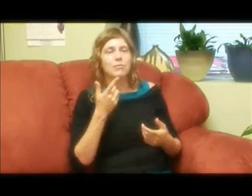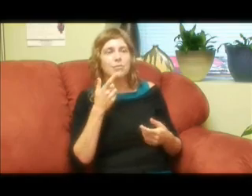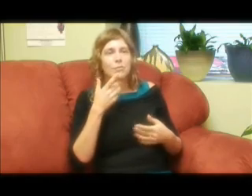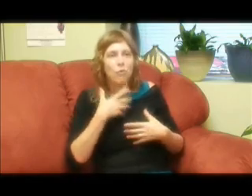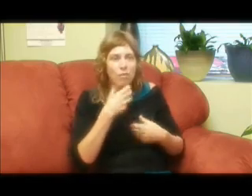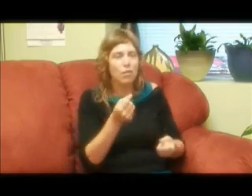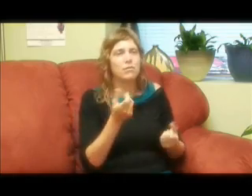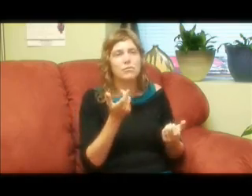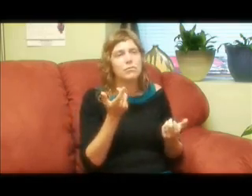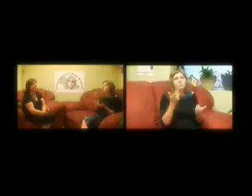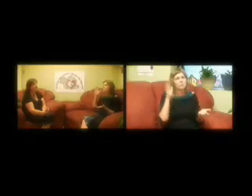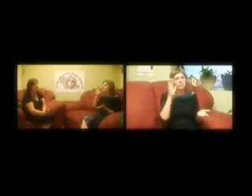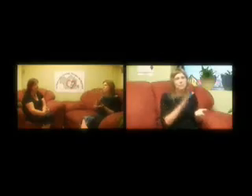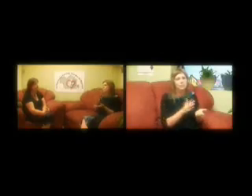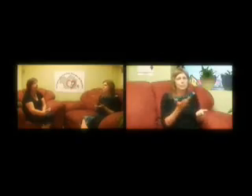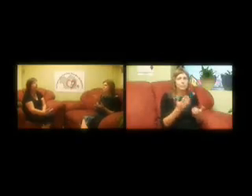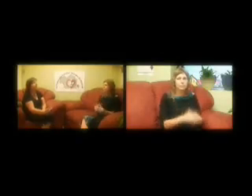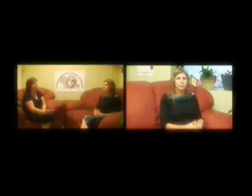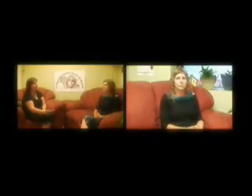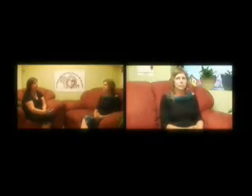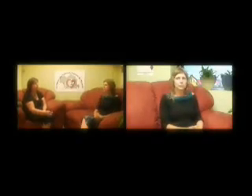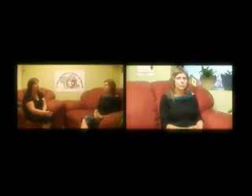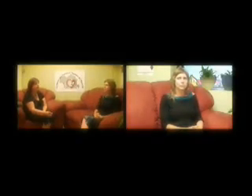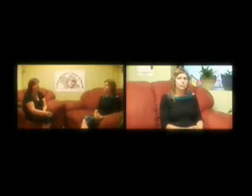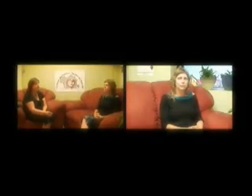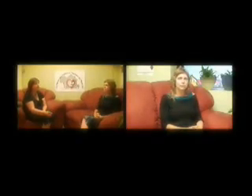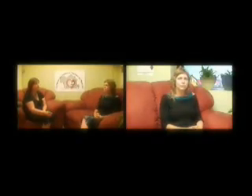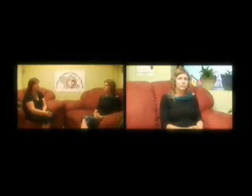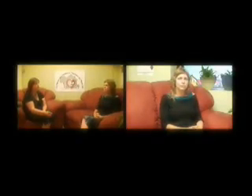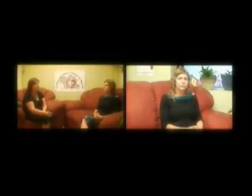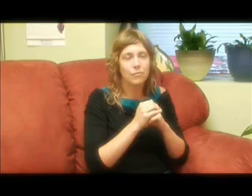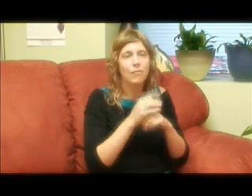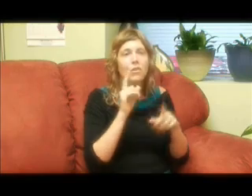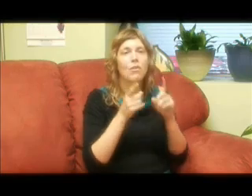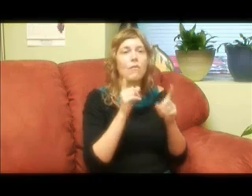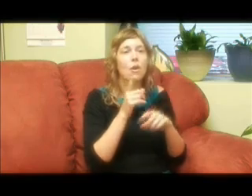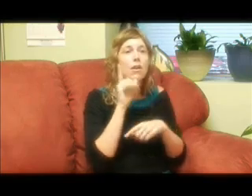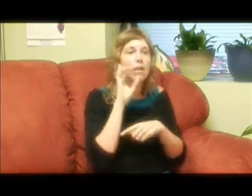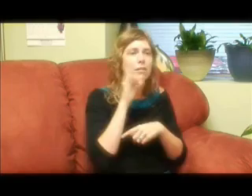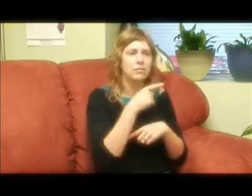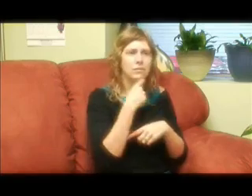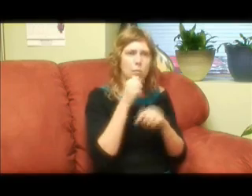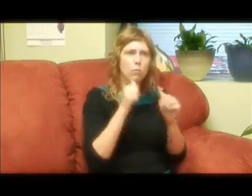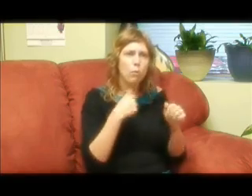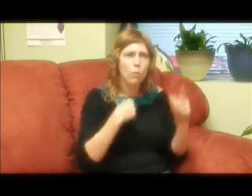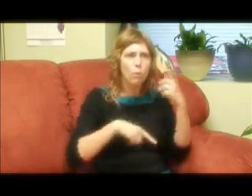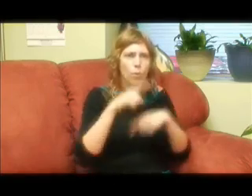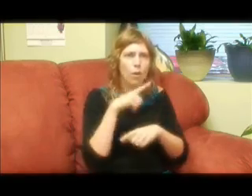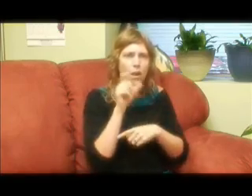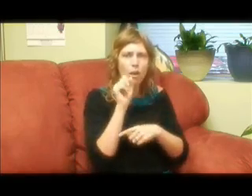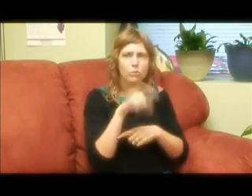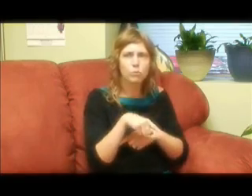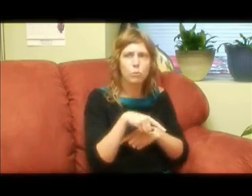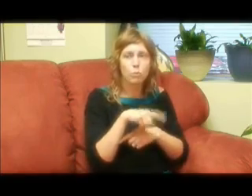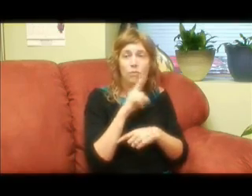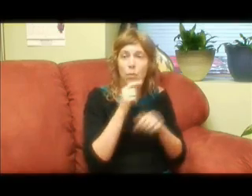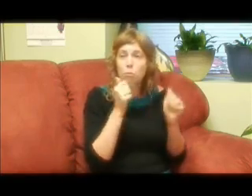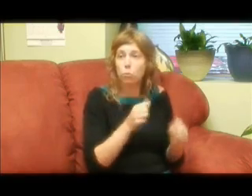l'estime d'elle-même, la confiance en elle, qui est beaucoup altérée à ce moment-là. Alors, parfois, il y a des